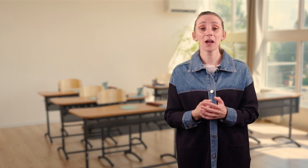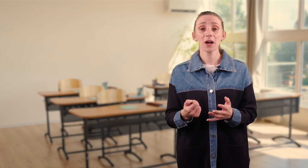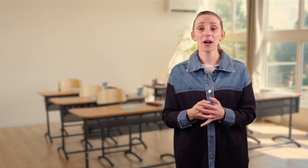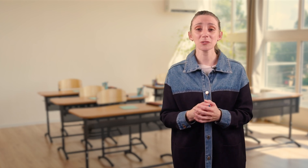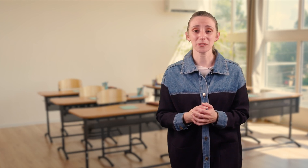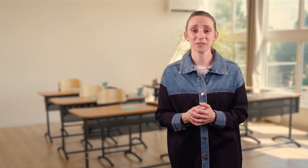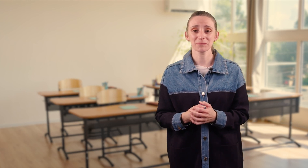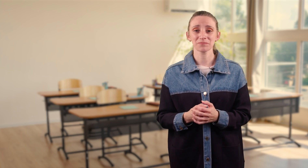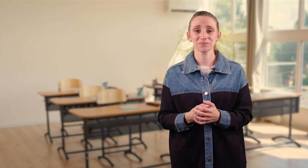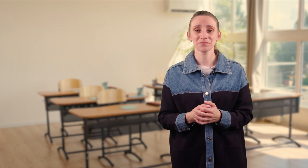Ensuite,